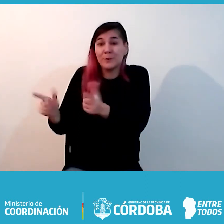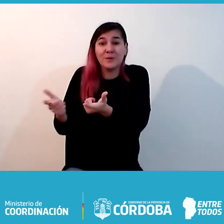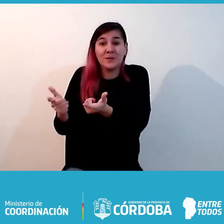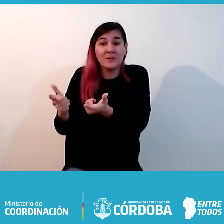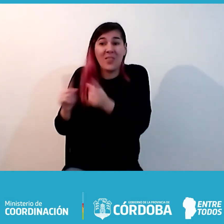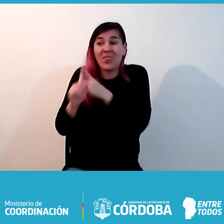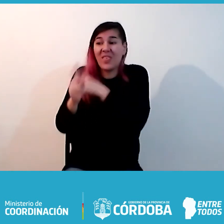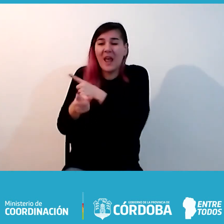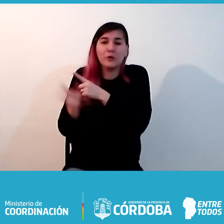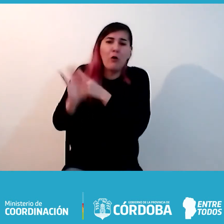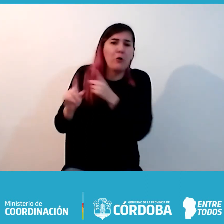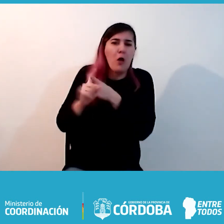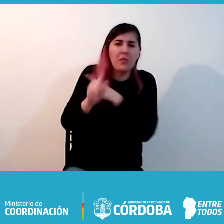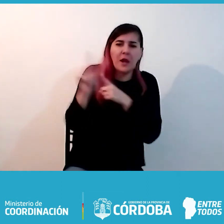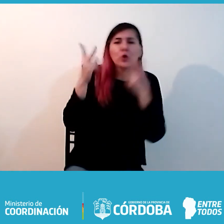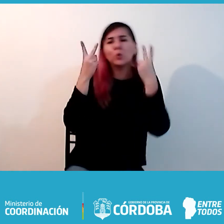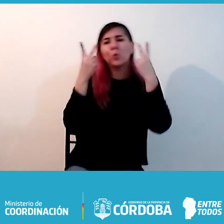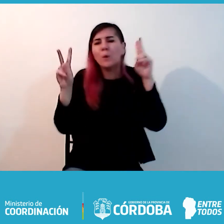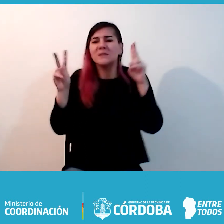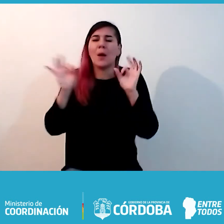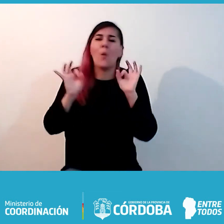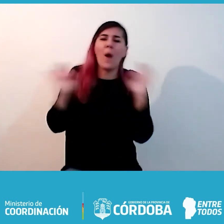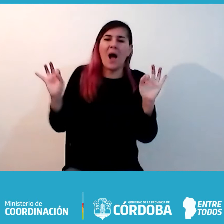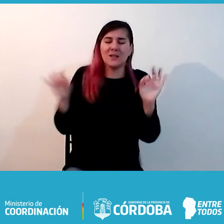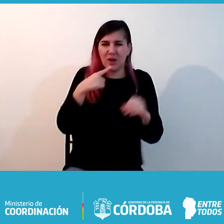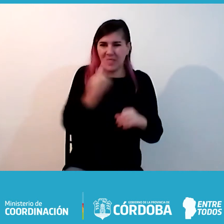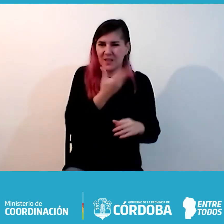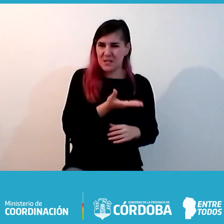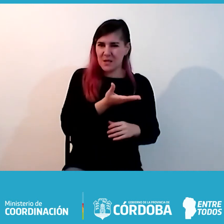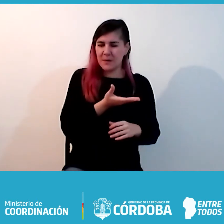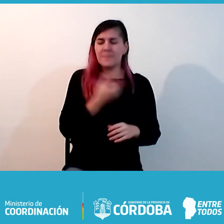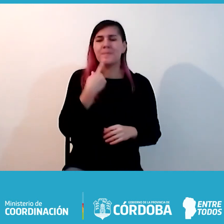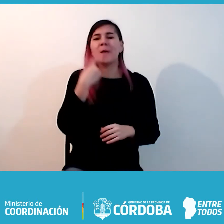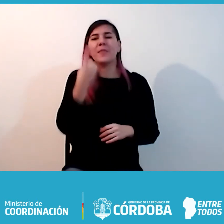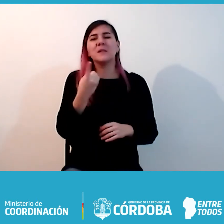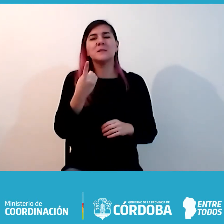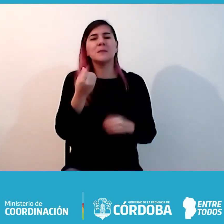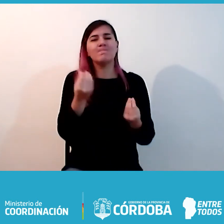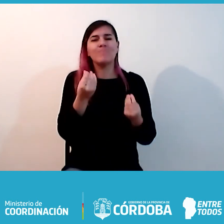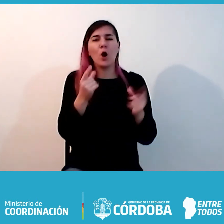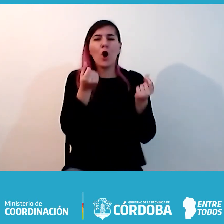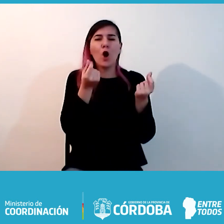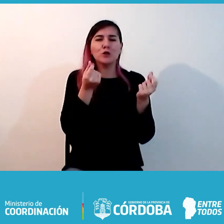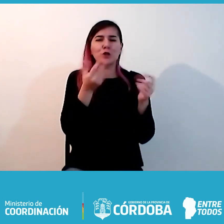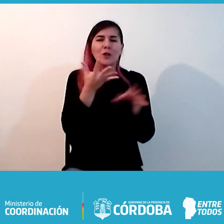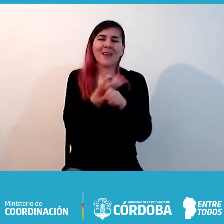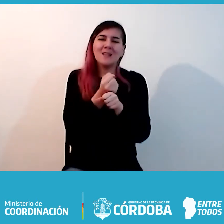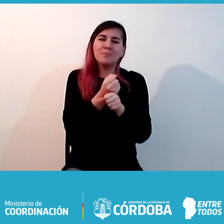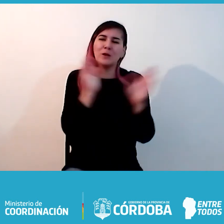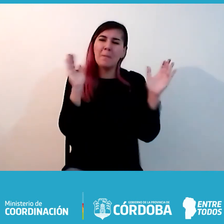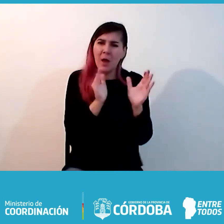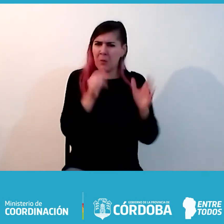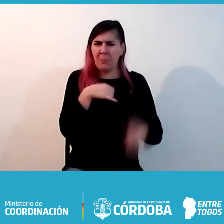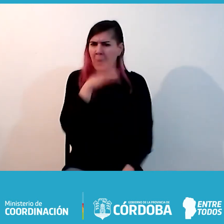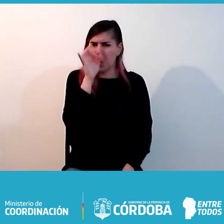indirectos, turistas o los que están de vacaciones, que se mencionan. Se menciona el abaratamiento de costo de transporte. No hemos visto nunca